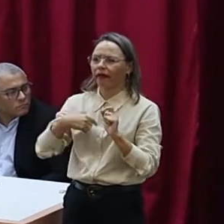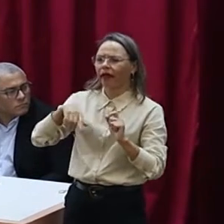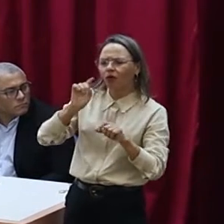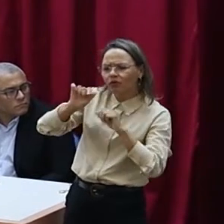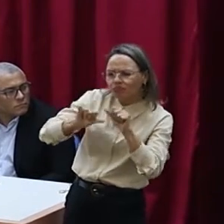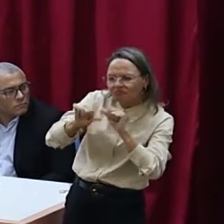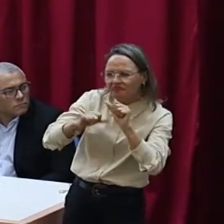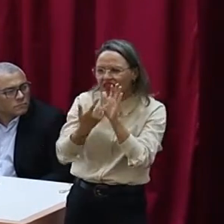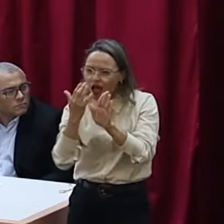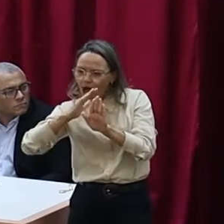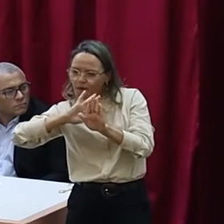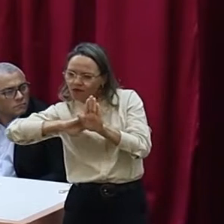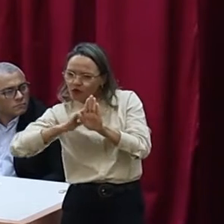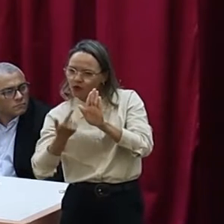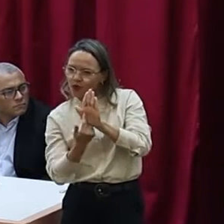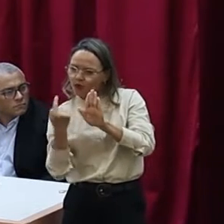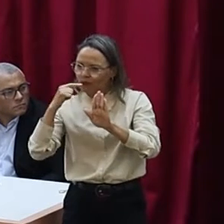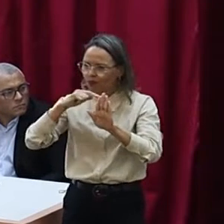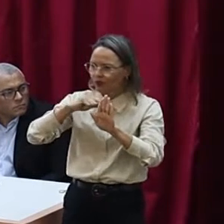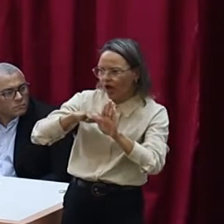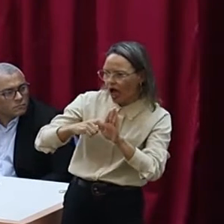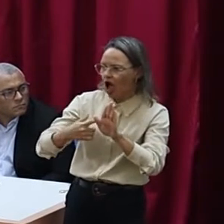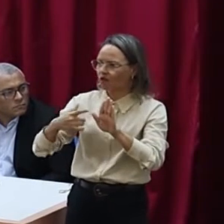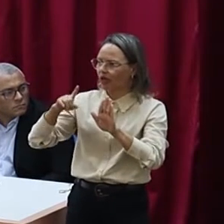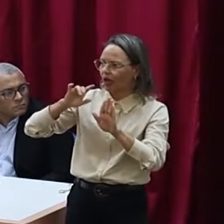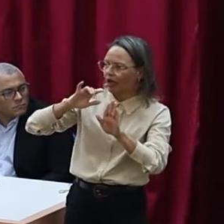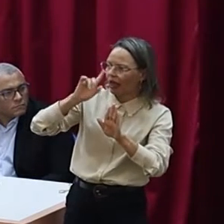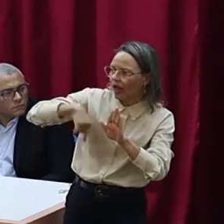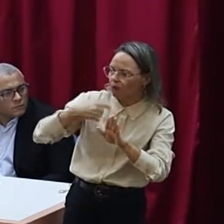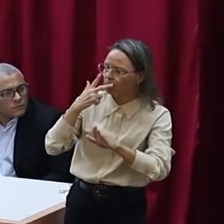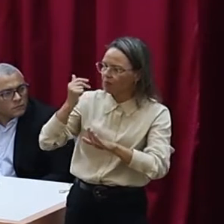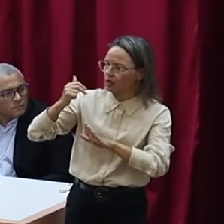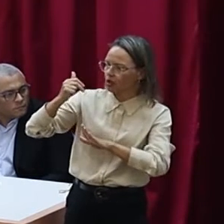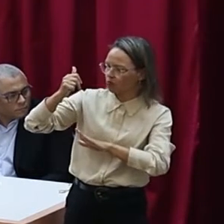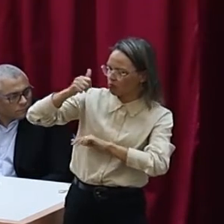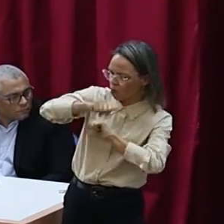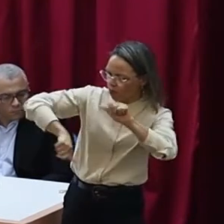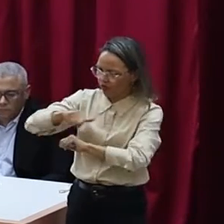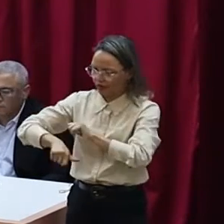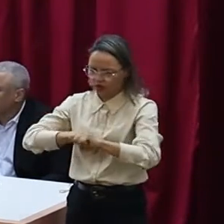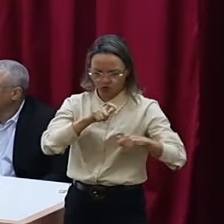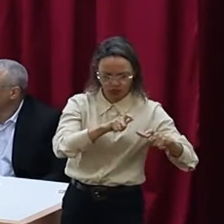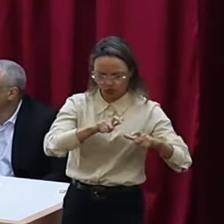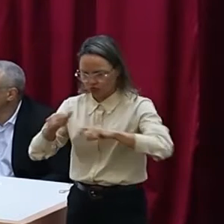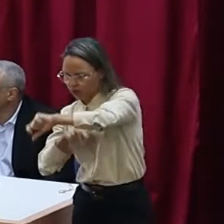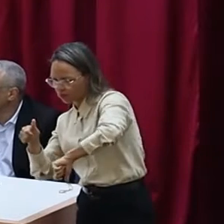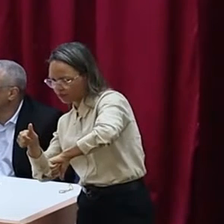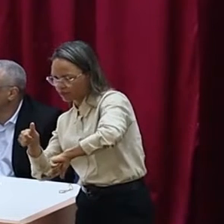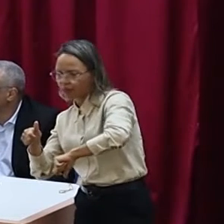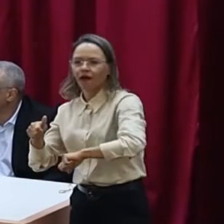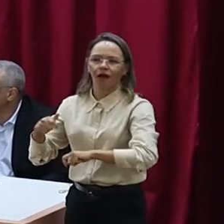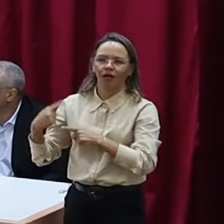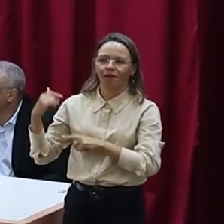como a metáfora e as outras, e ela significa mais especificamente uma transgressão de universos narrativos, né? Então,